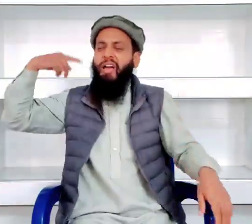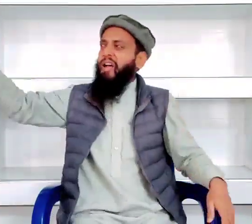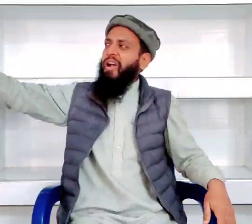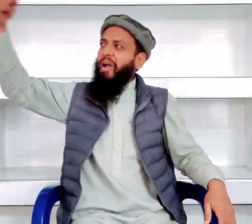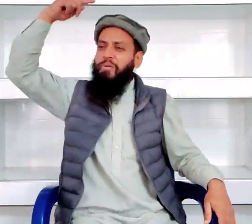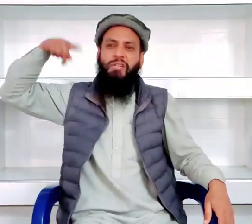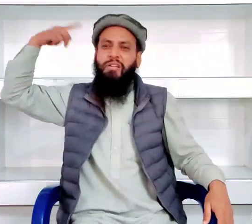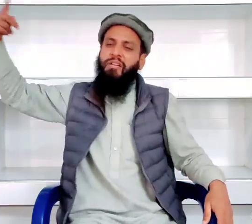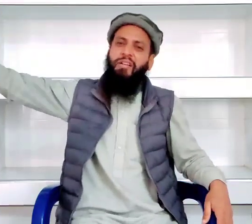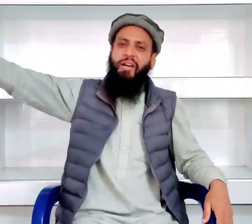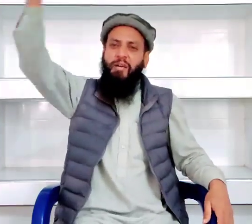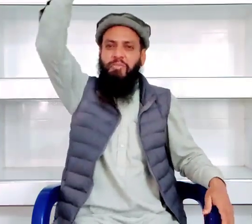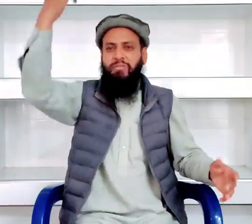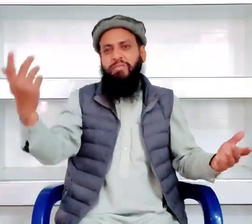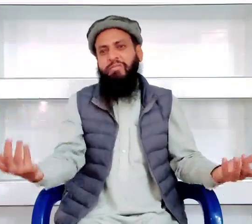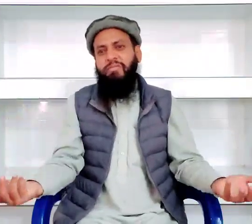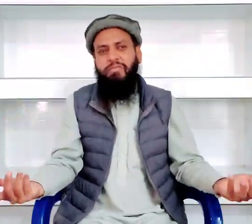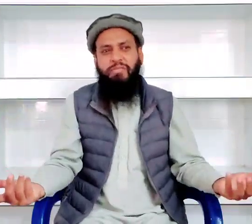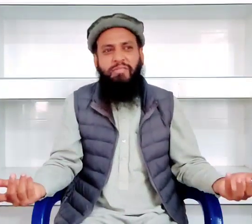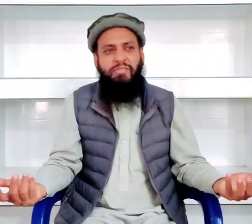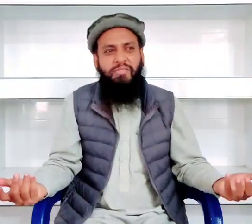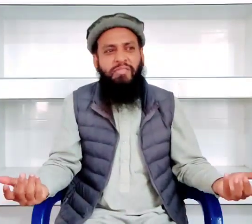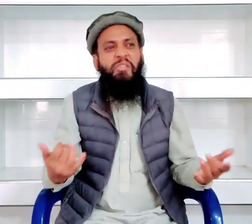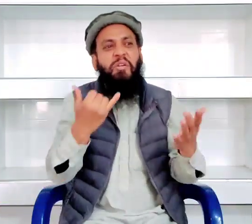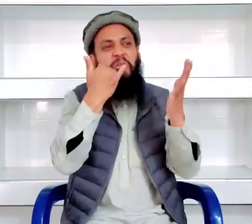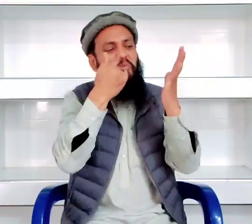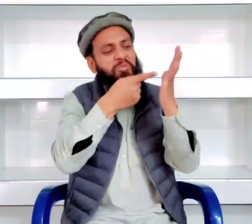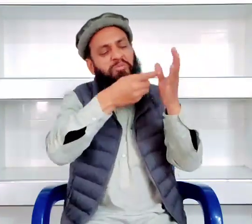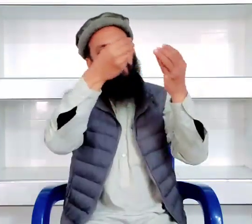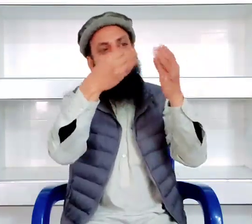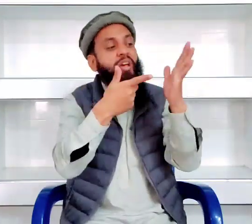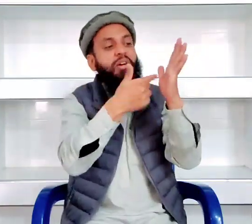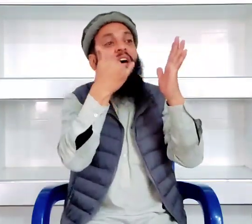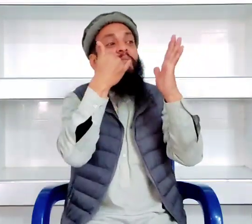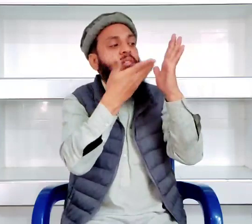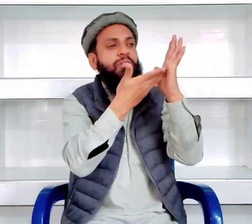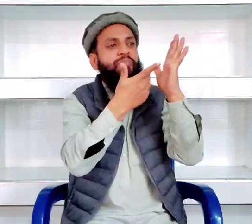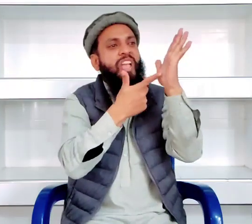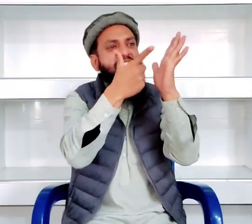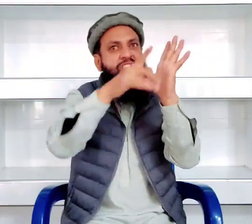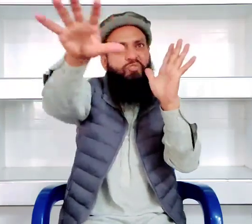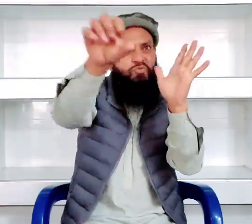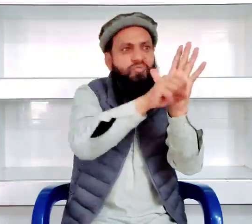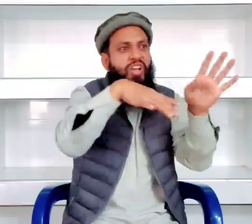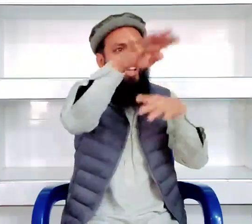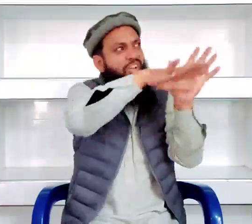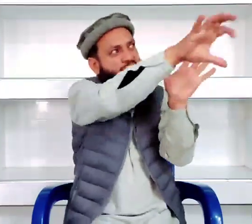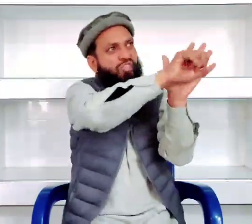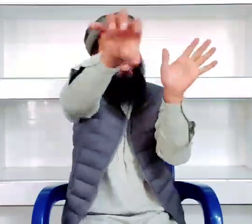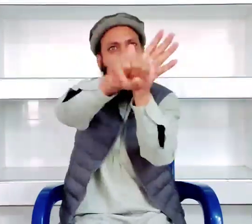کی سہولیات نہیں ایسے علاقے کے اندر جا کے کسی شہری آدمی دا اس آدمی دے ایسے علاقے دے تاجر دے نال